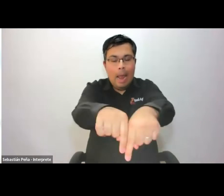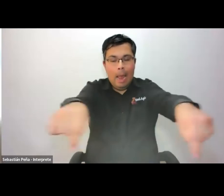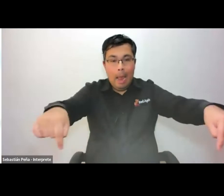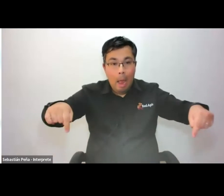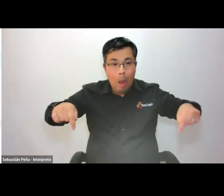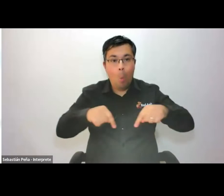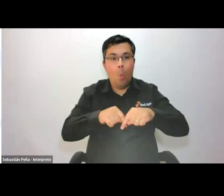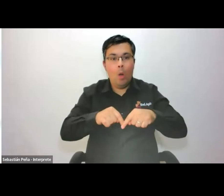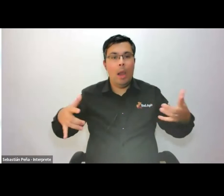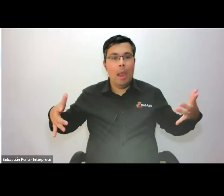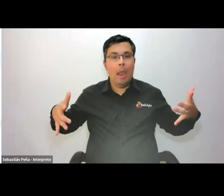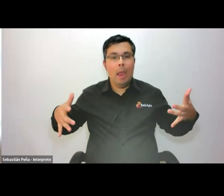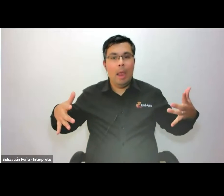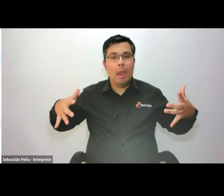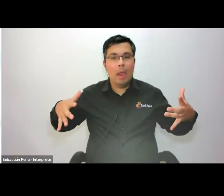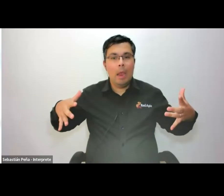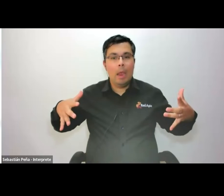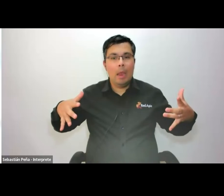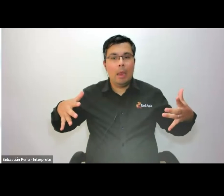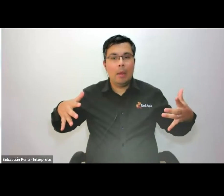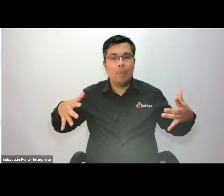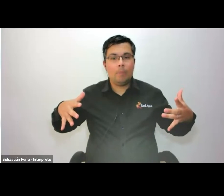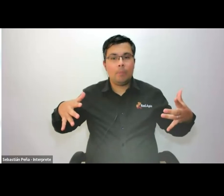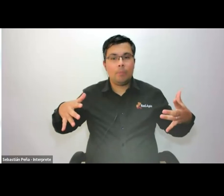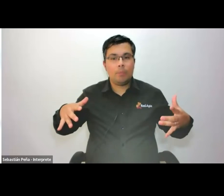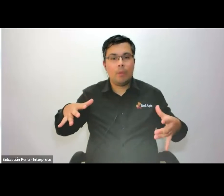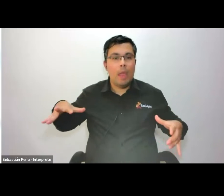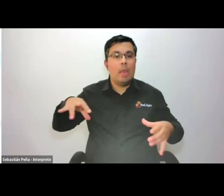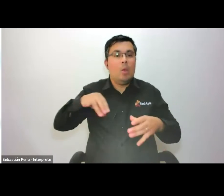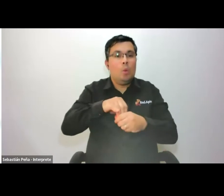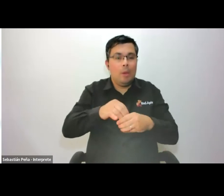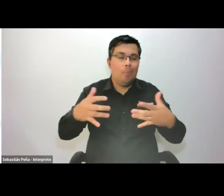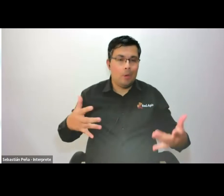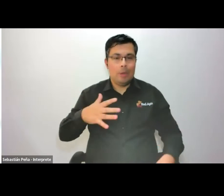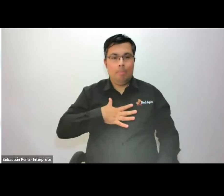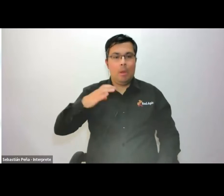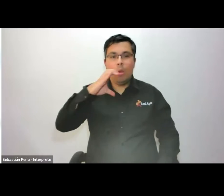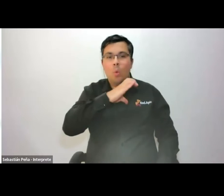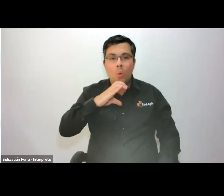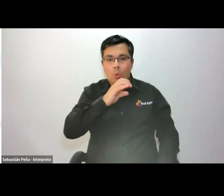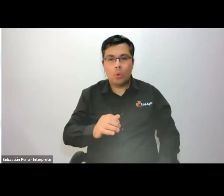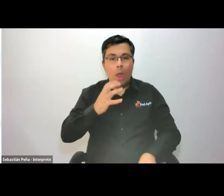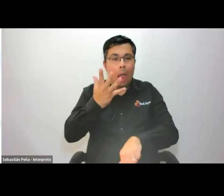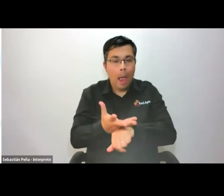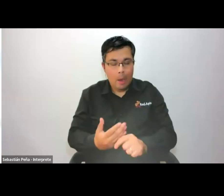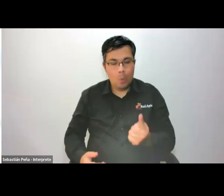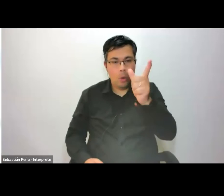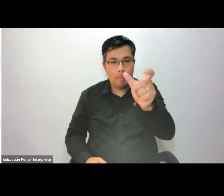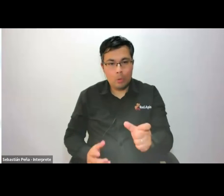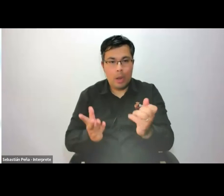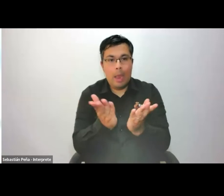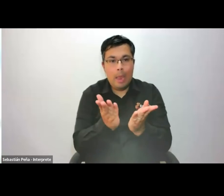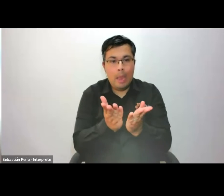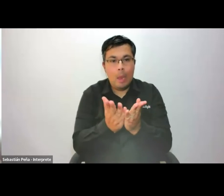si en nuestro curso tenemos un estudiante con mayores necesidades de apoyo, primero habría que definir qué apoyos requiere,